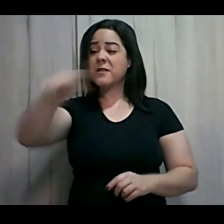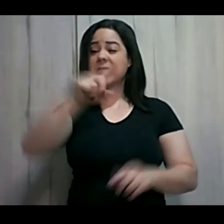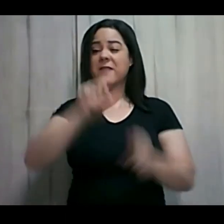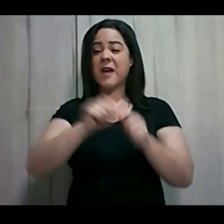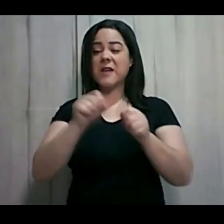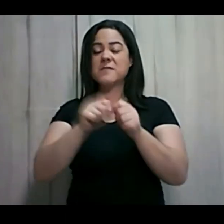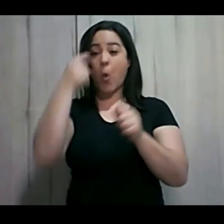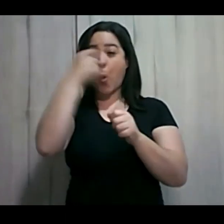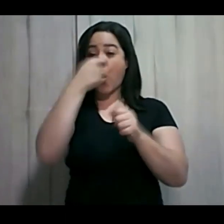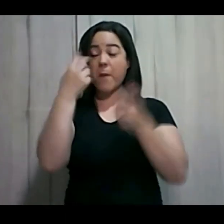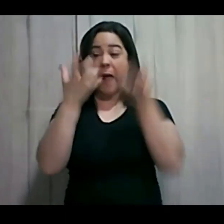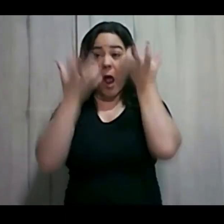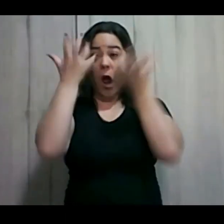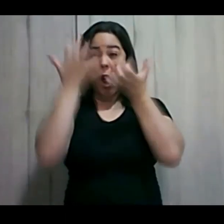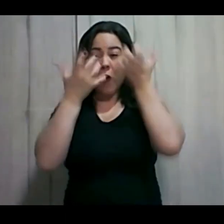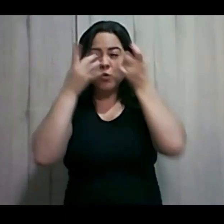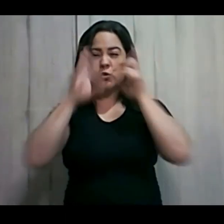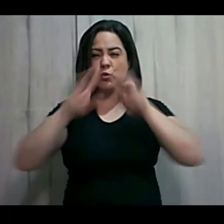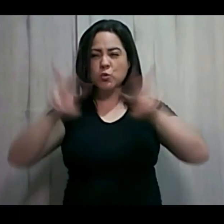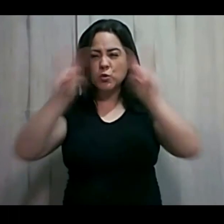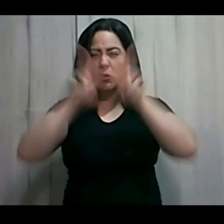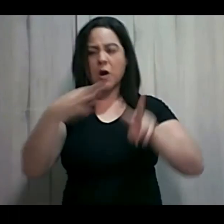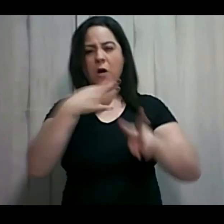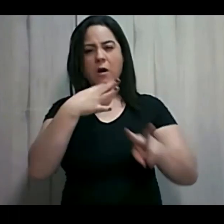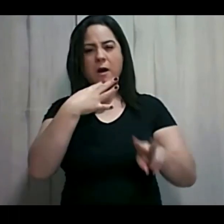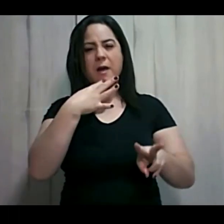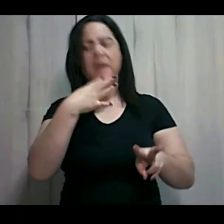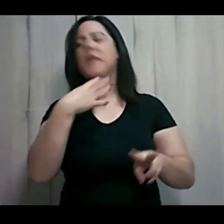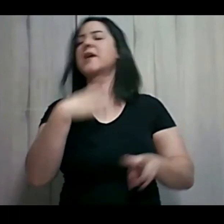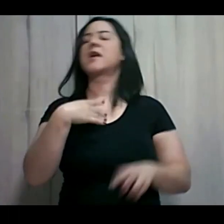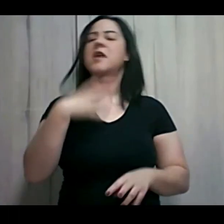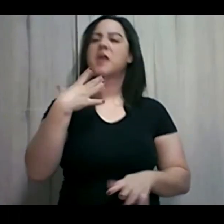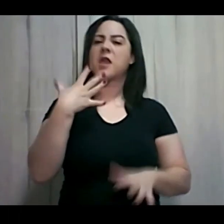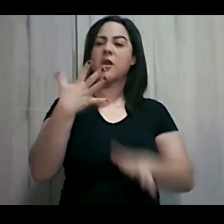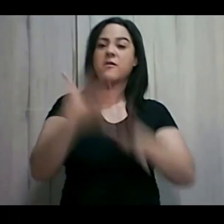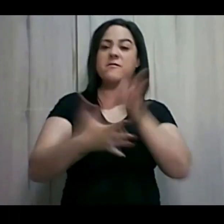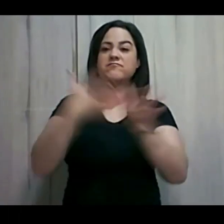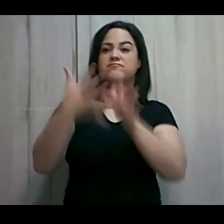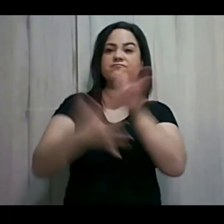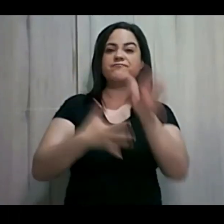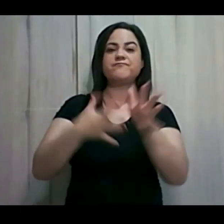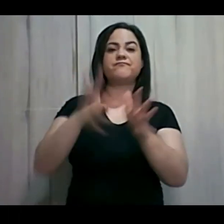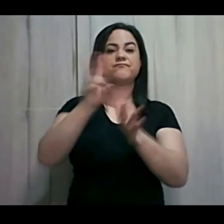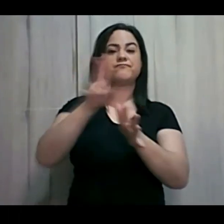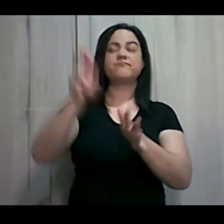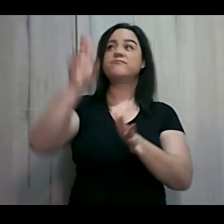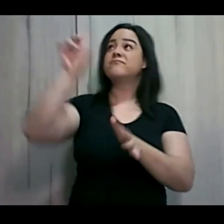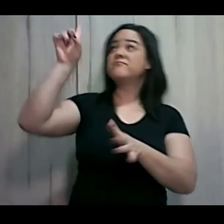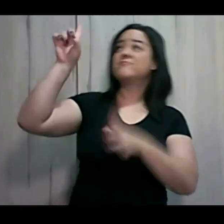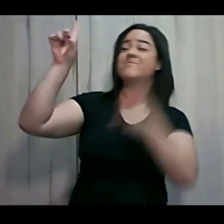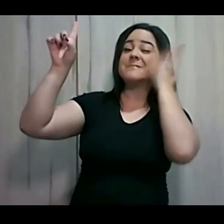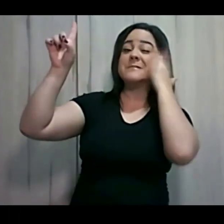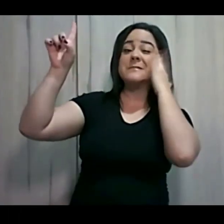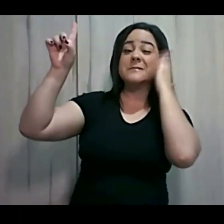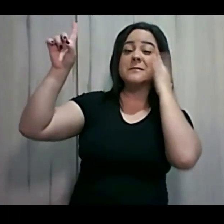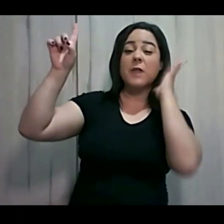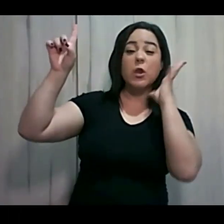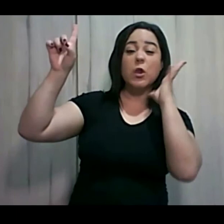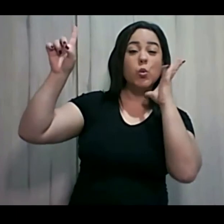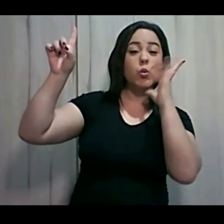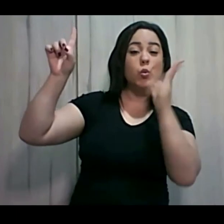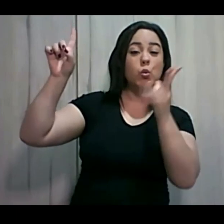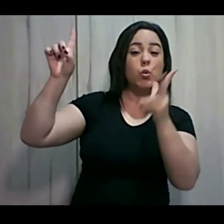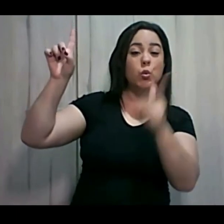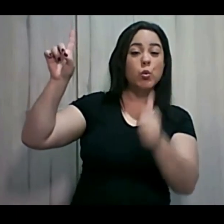fogo. Então, João está dizendo: eu falo em nome daquele que sabe de tudo. Deus sabe de tudo. Então,